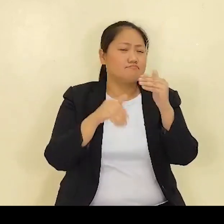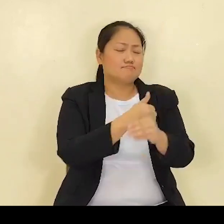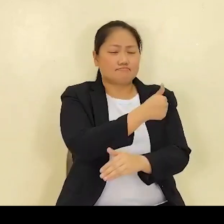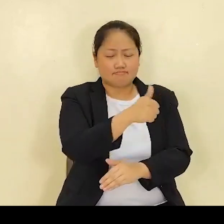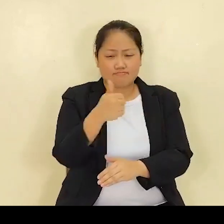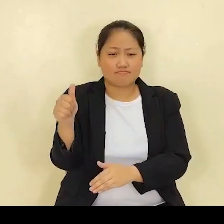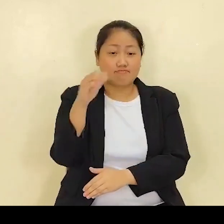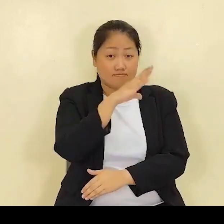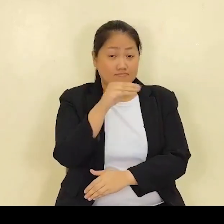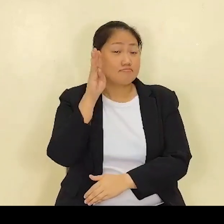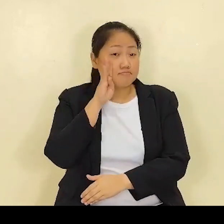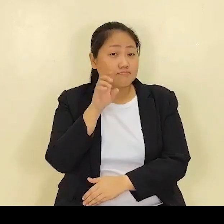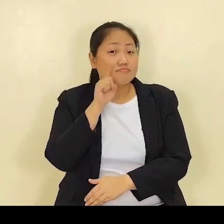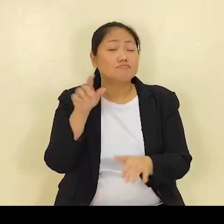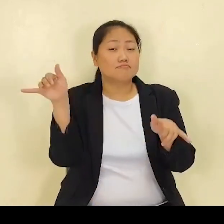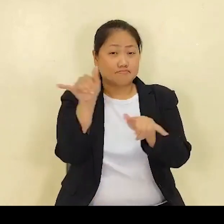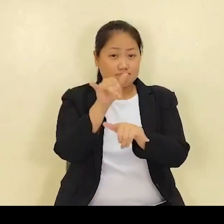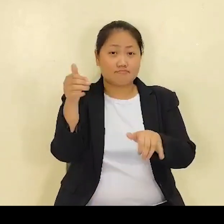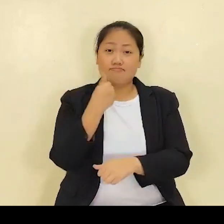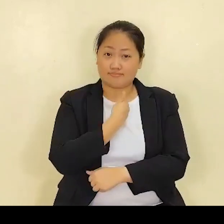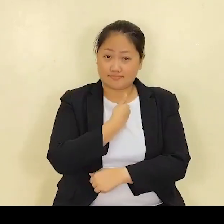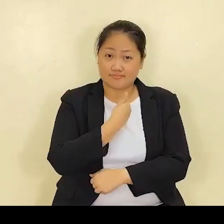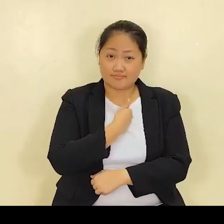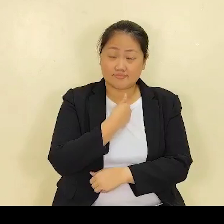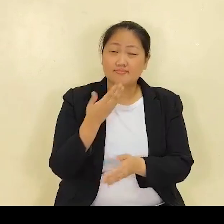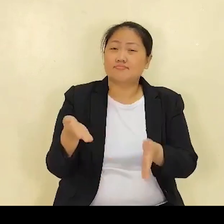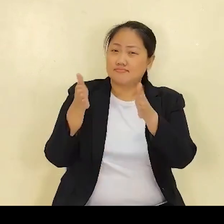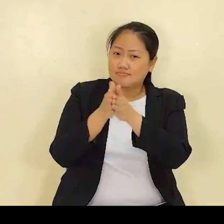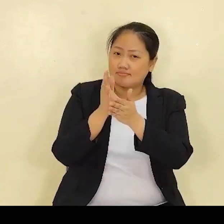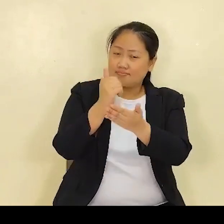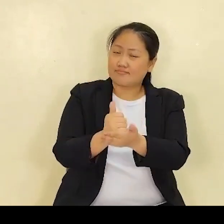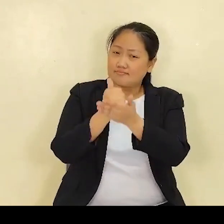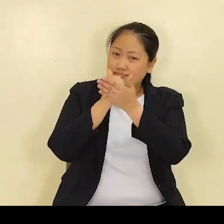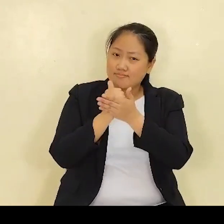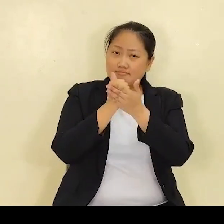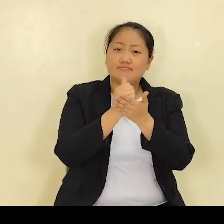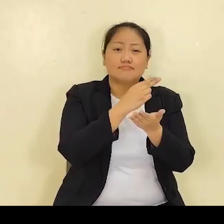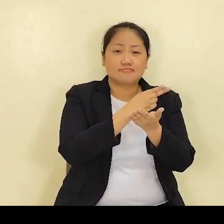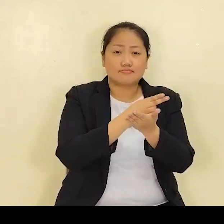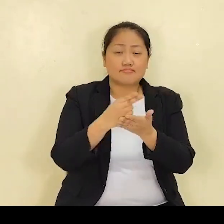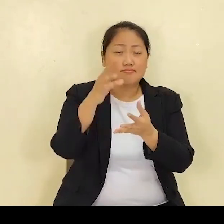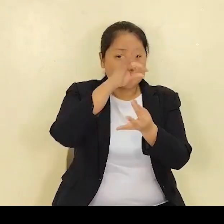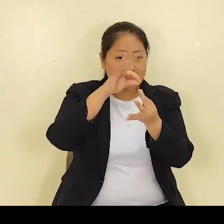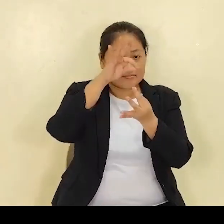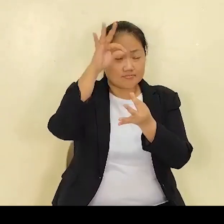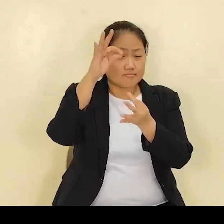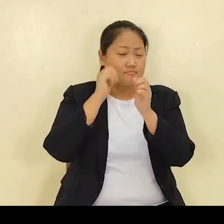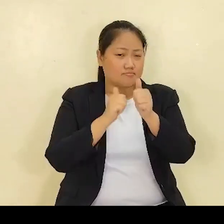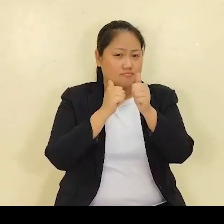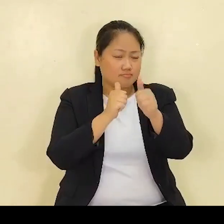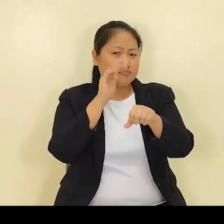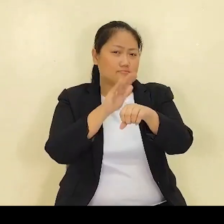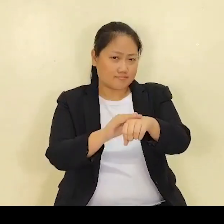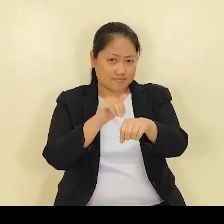lahat at ang ating kapwa gaya ng sarili. Hilingin natin ang tulong at paggabay ng banal na Espiritu na